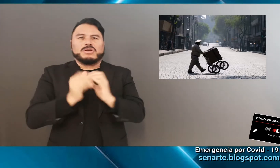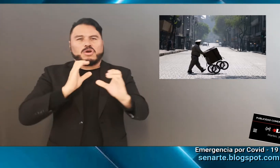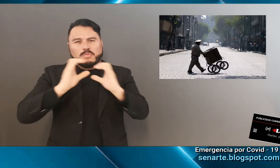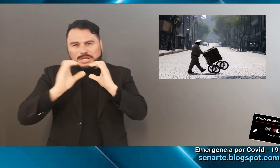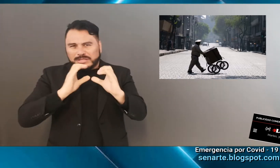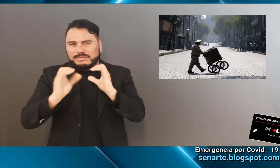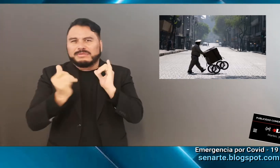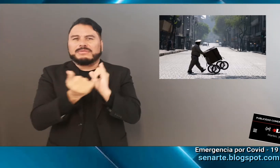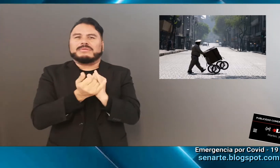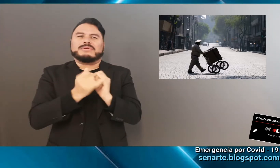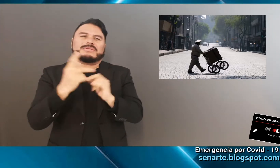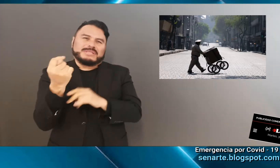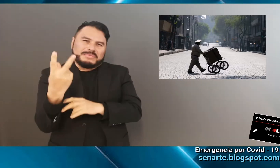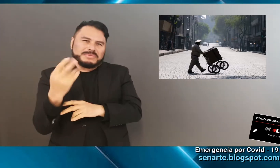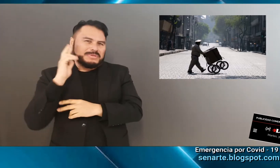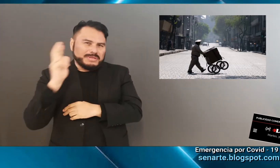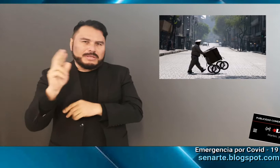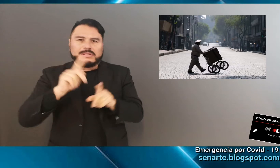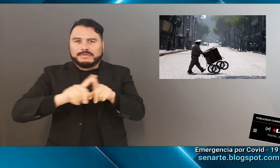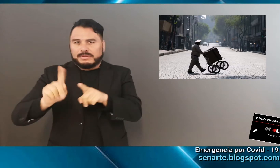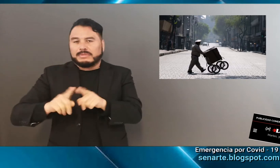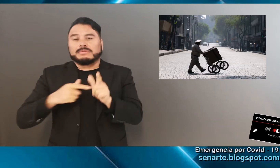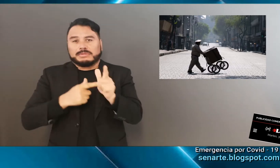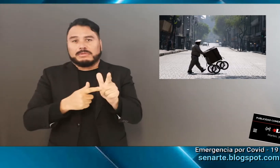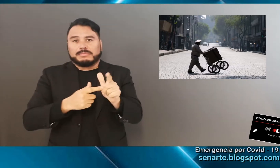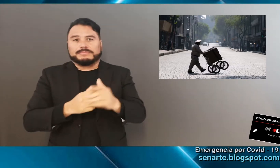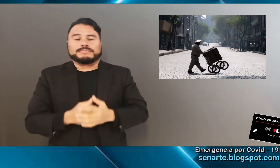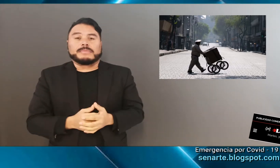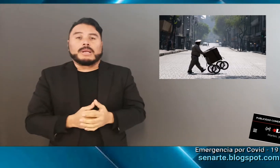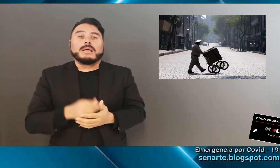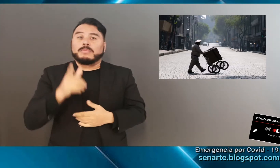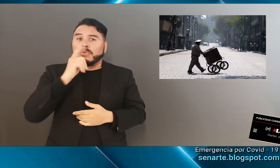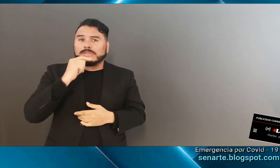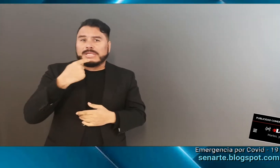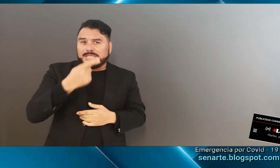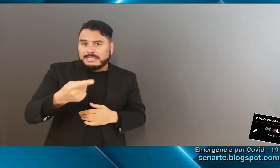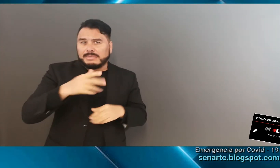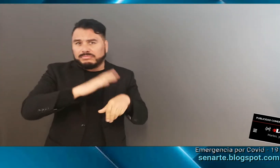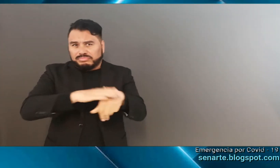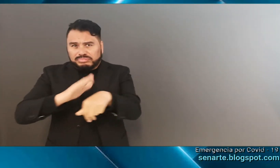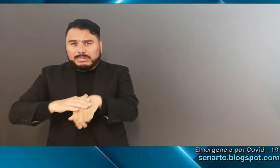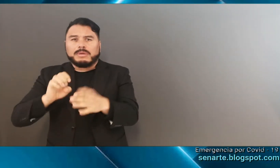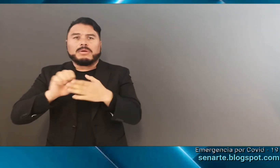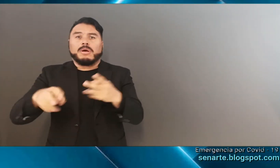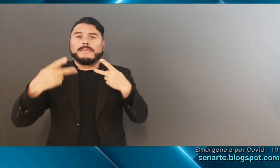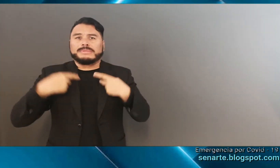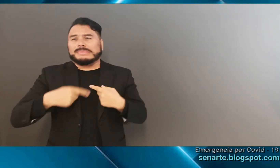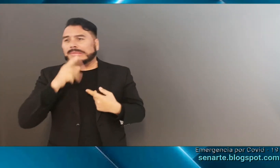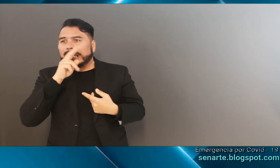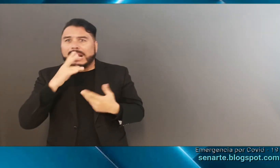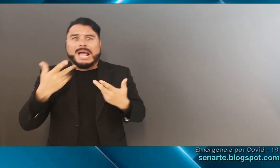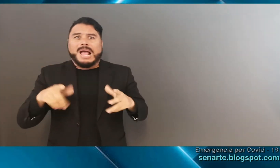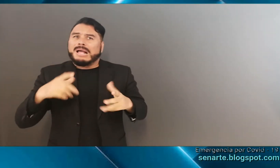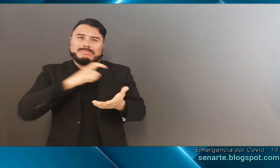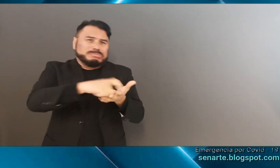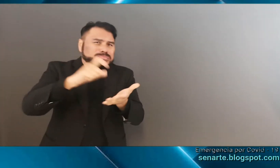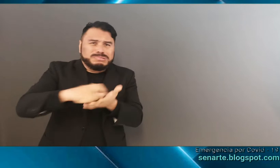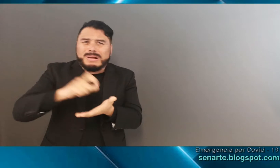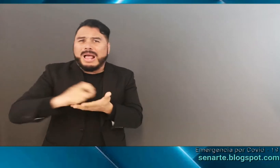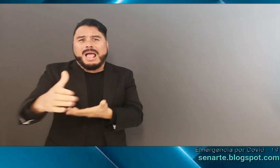carga, telecomunicaciones y medios de información. Las autoridades están animando a las personas a no hacer